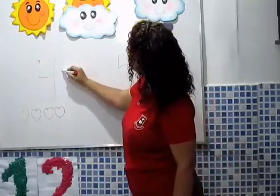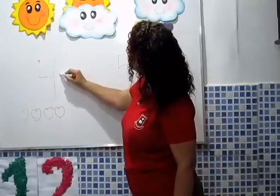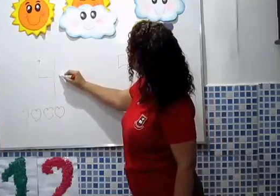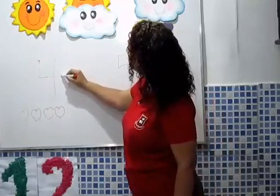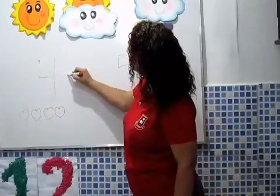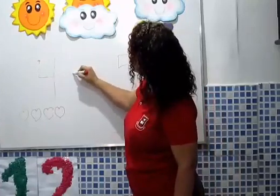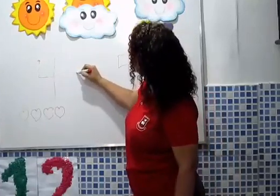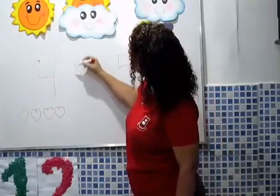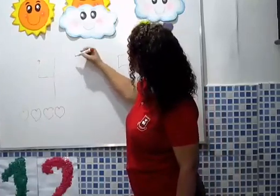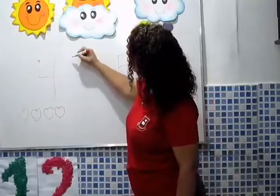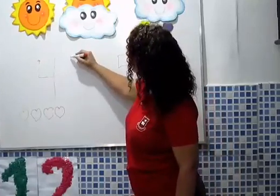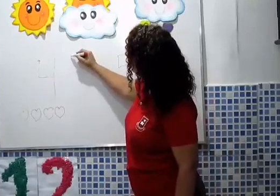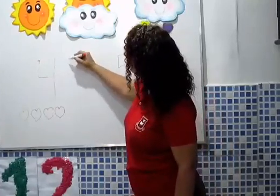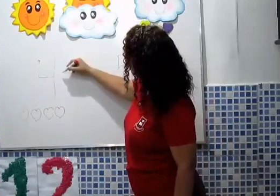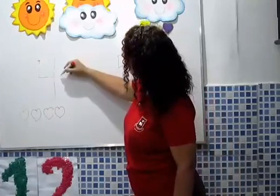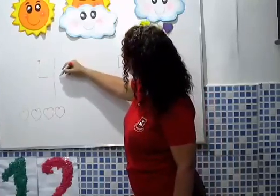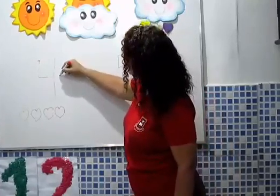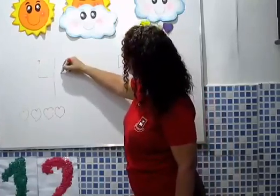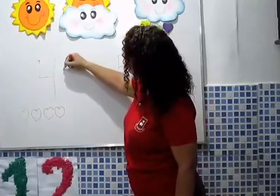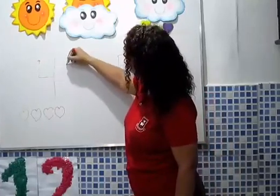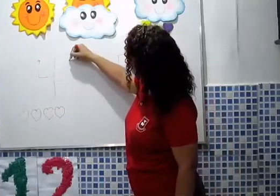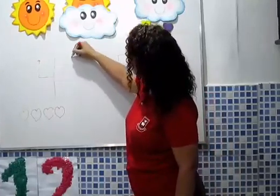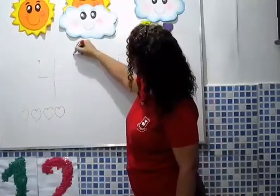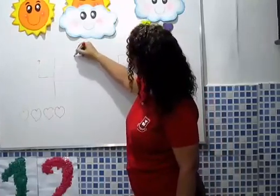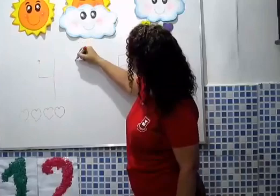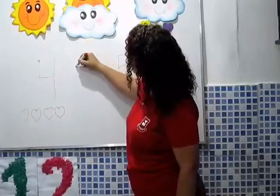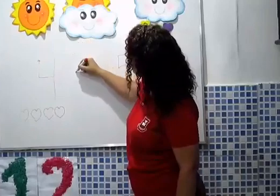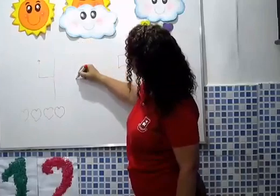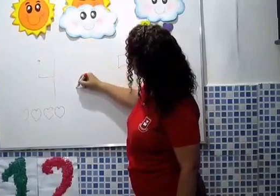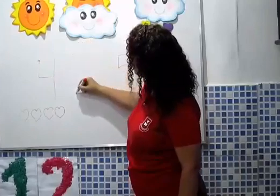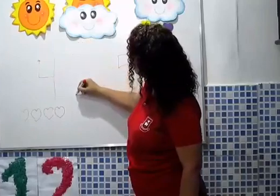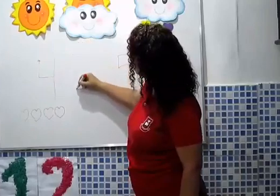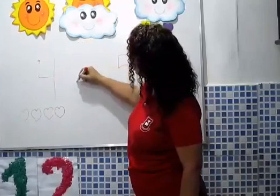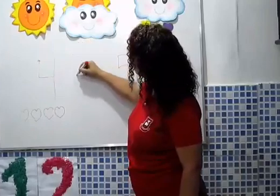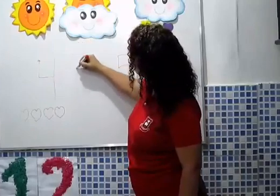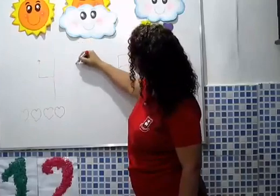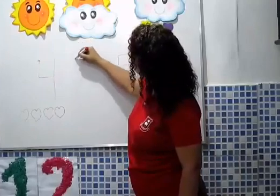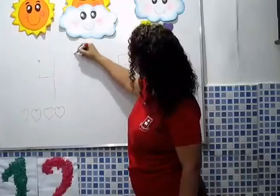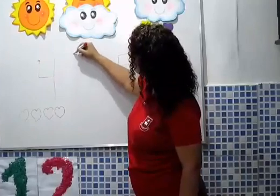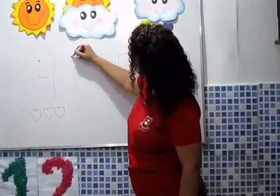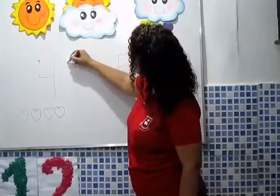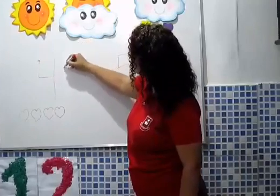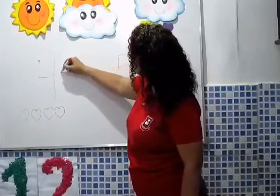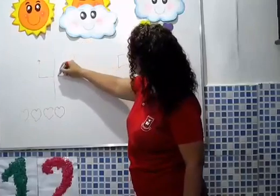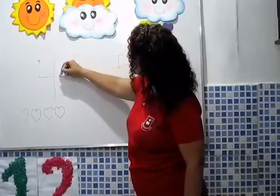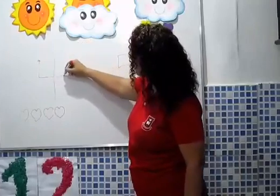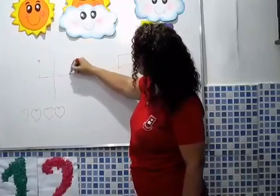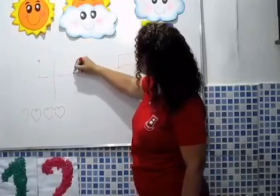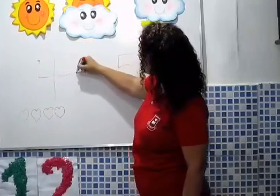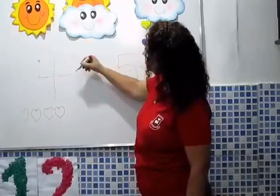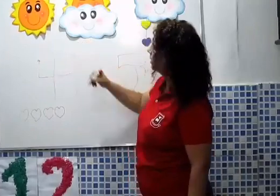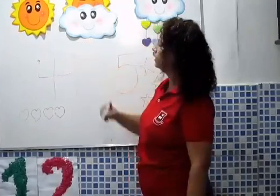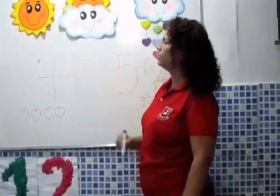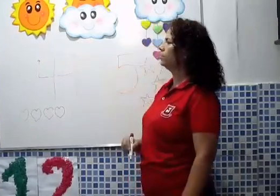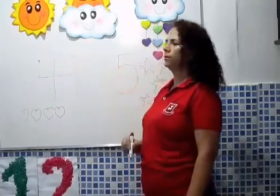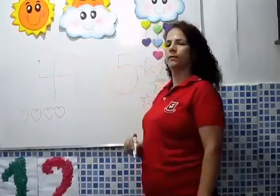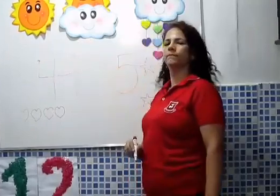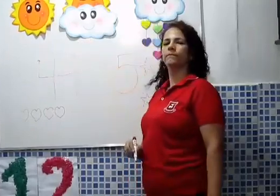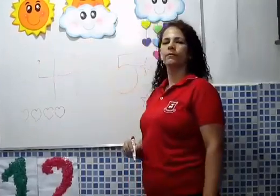que parece uma bandeirinha, ó. Uma bandeirinha,